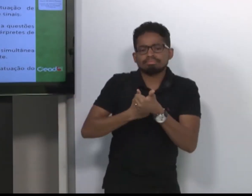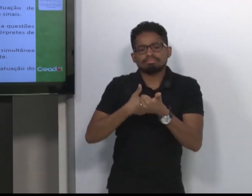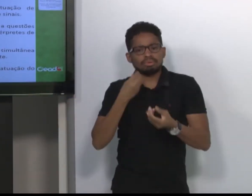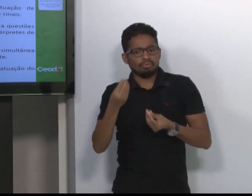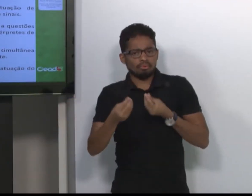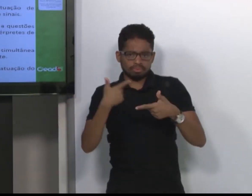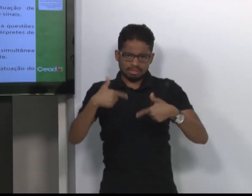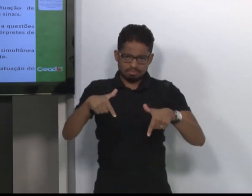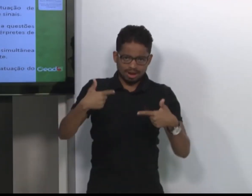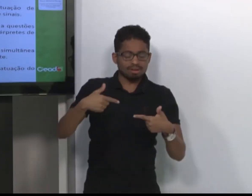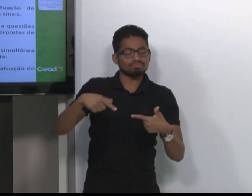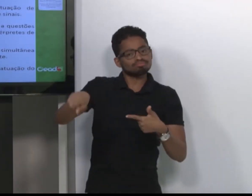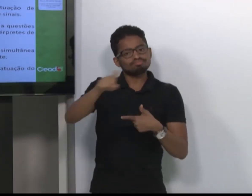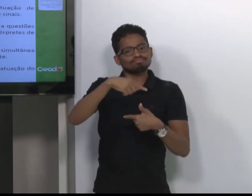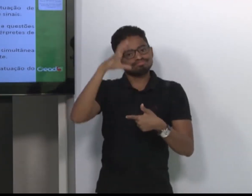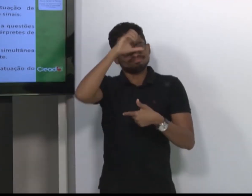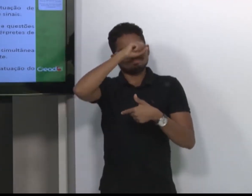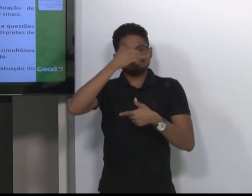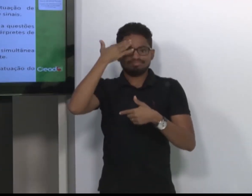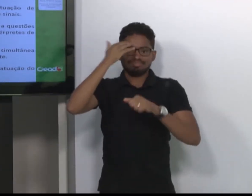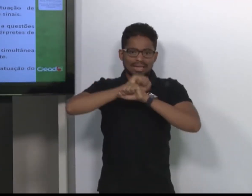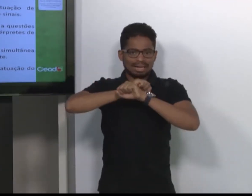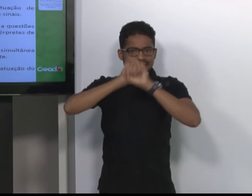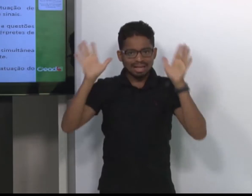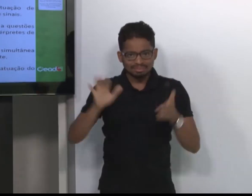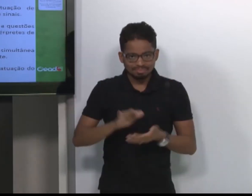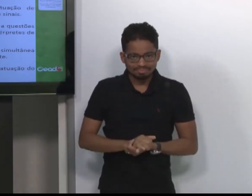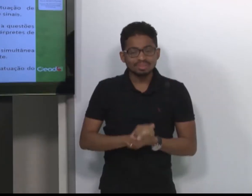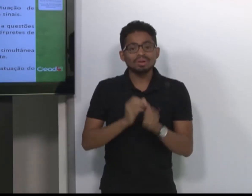processos, os esforços que são feitos, como se dá esse